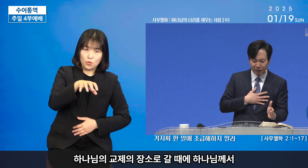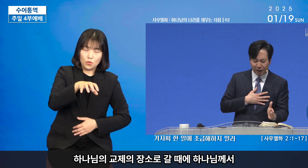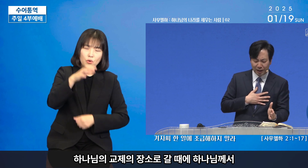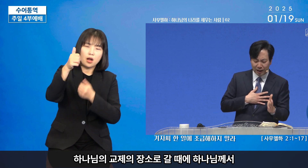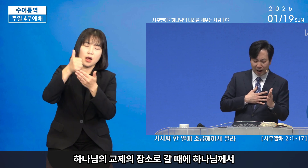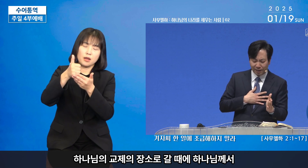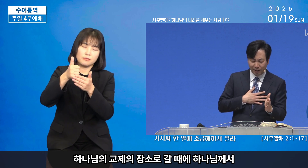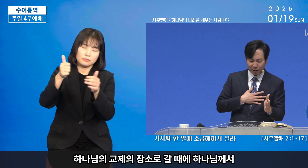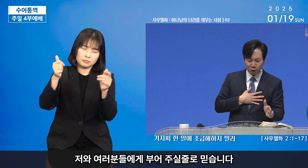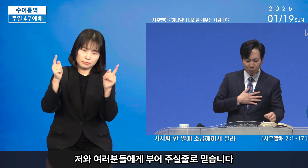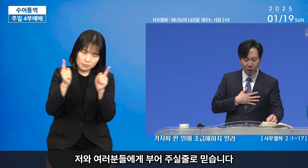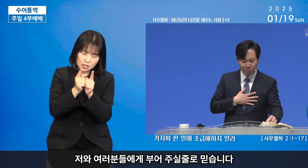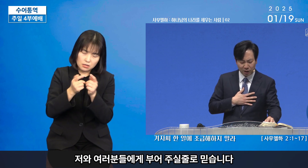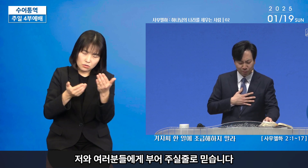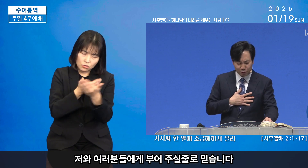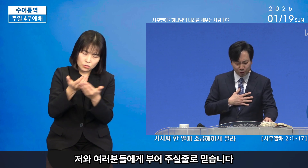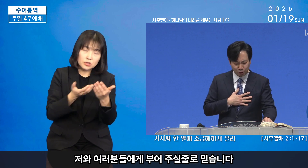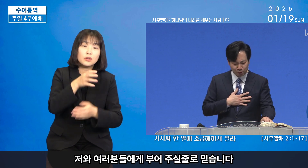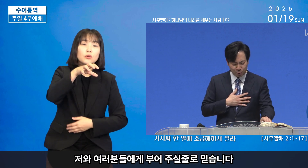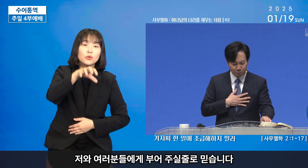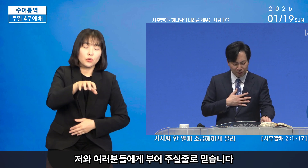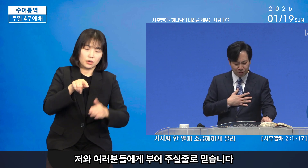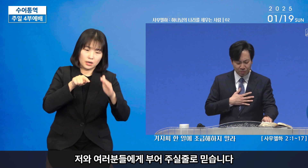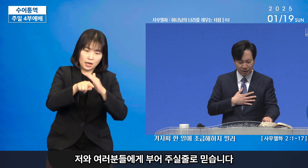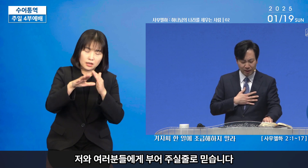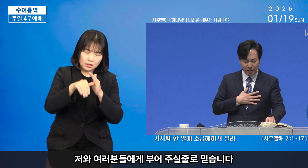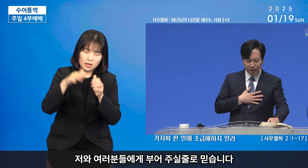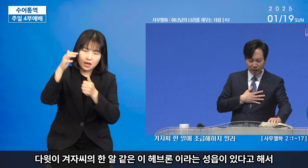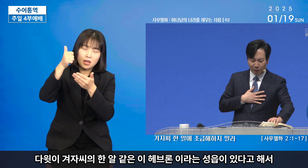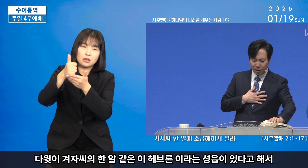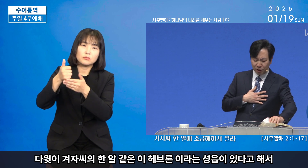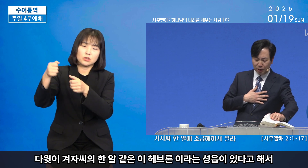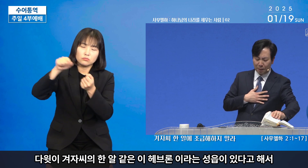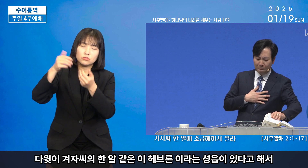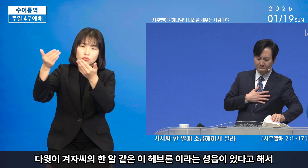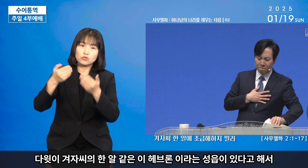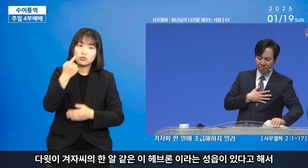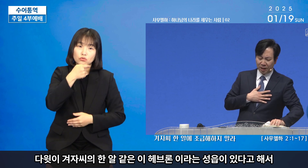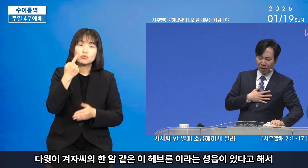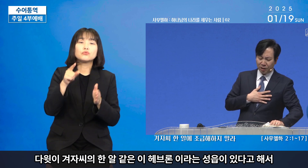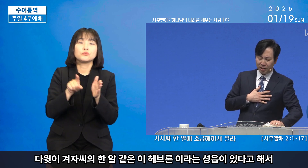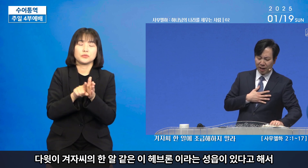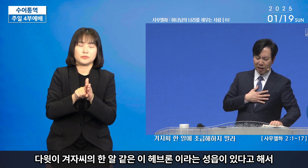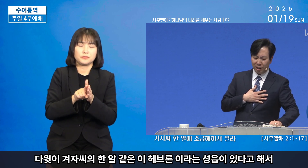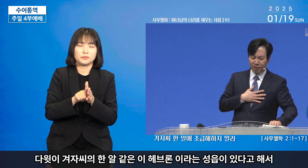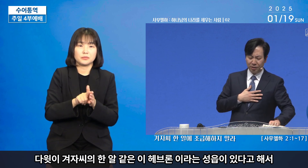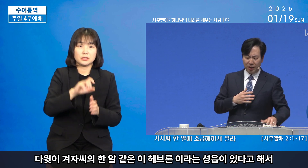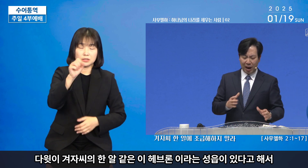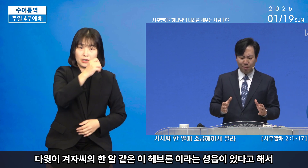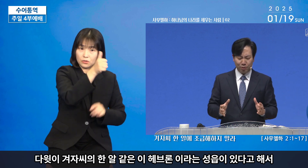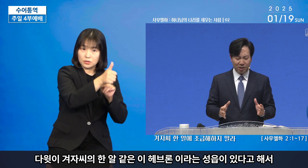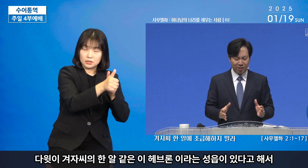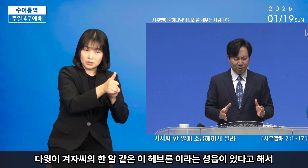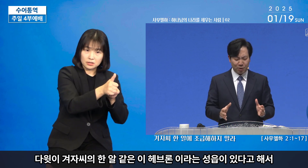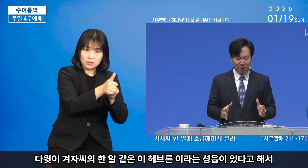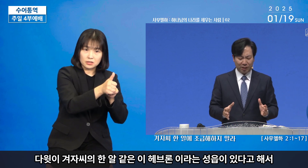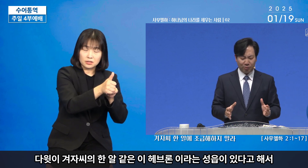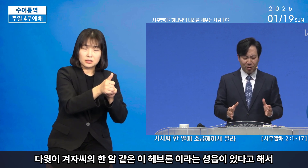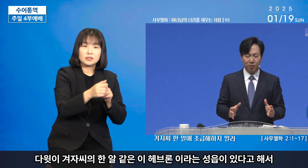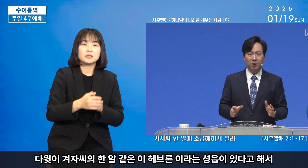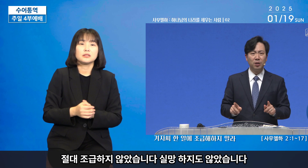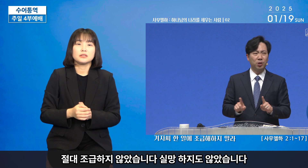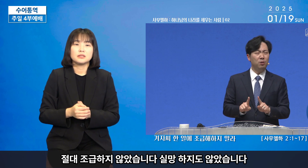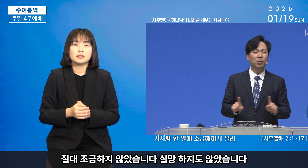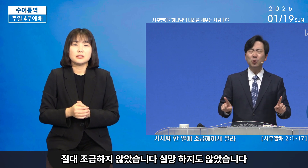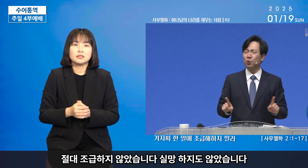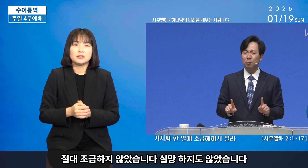갈 때에 하나님께서 저와 여러분들에게 부어주실 줄로 믿습니다. 다윗이 겨자씨 하늘 같은 이 헤브론이라는 성읍이 있다고